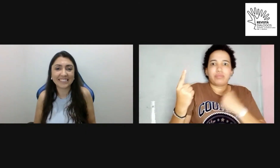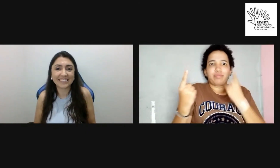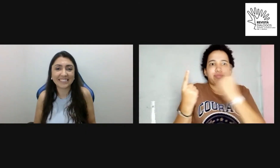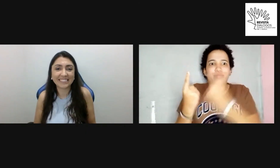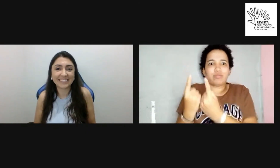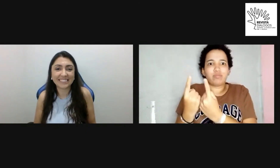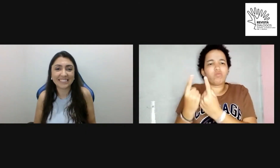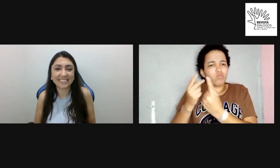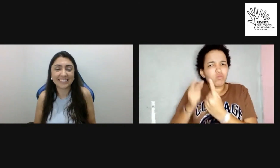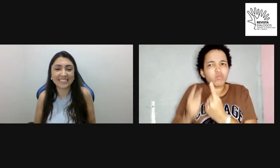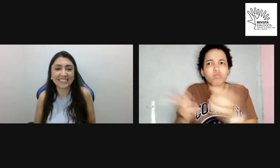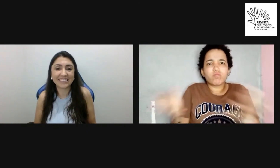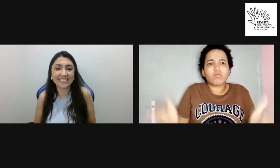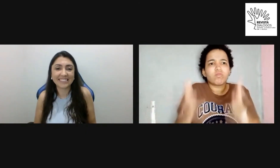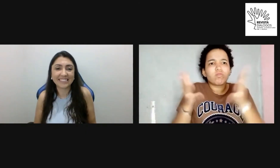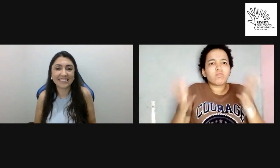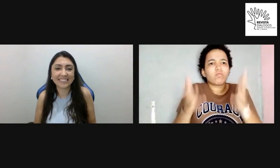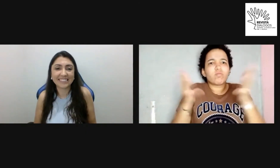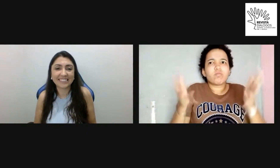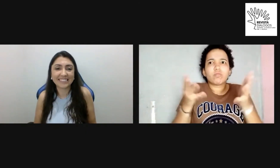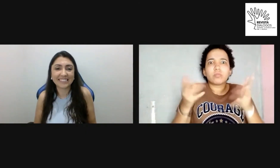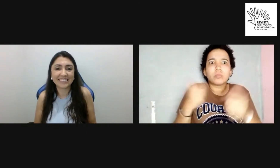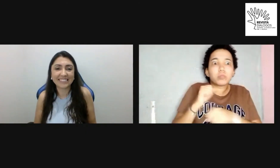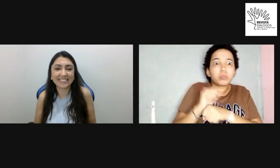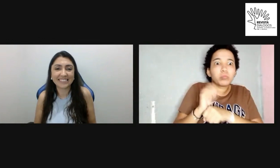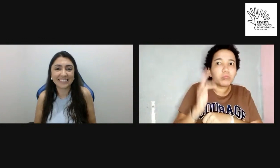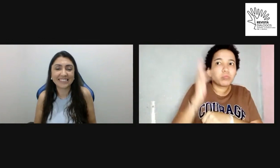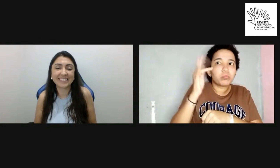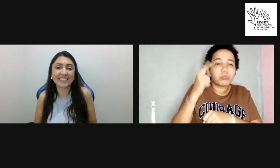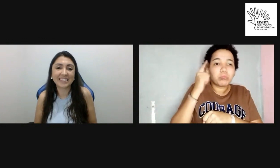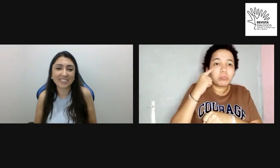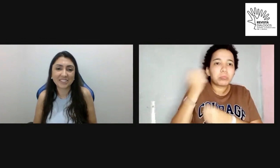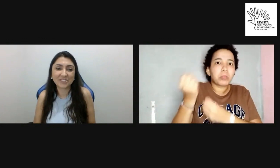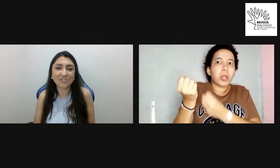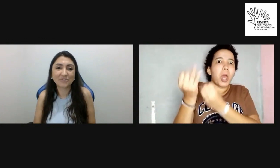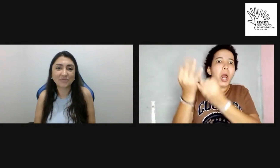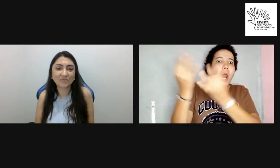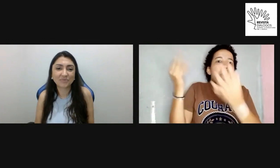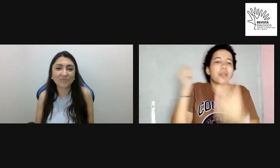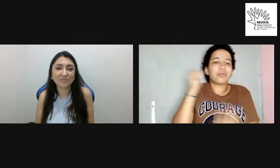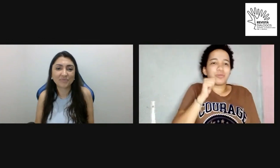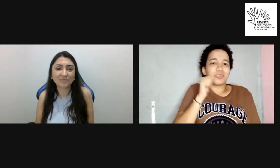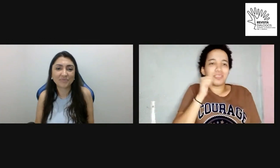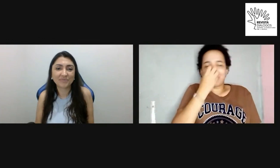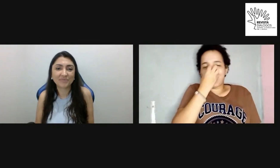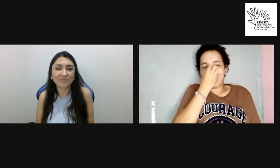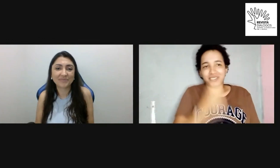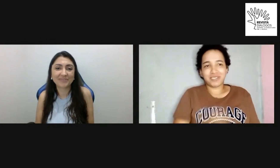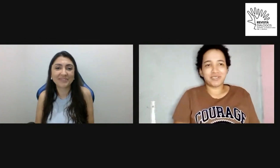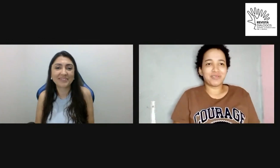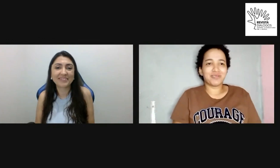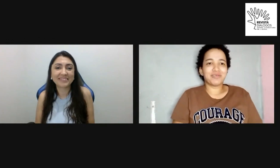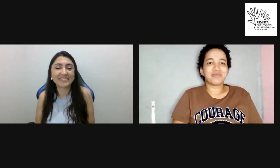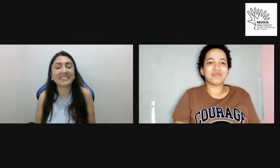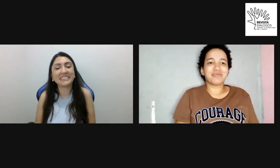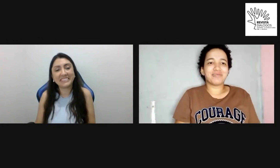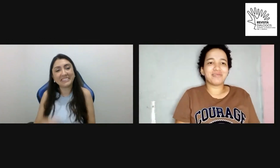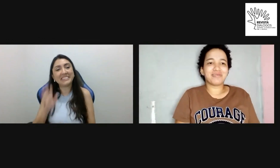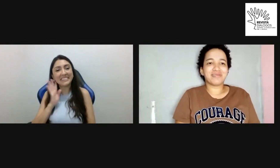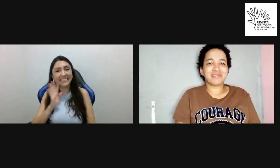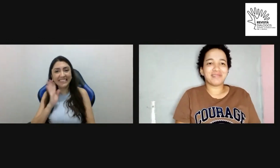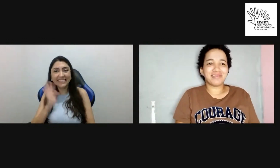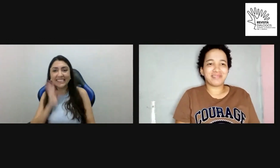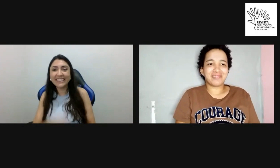antigo nessa área, então me aproximei dele e isso me ajudou e me incentivou muito a ser a primeira palhaça surda. Eu quero que futuramente hajam